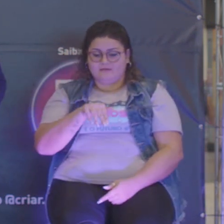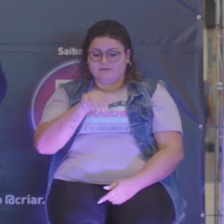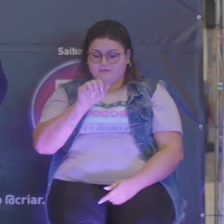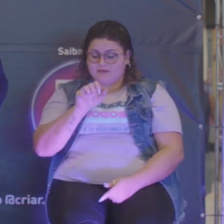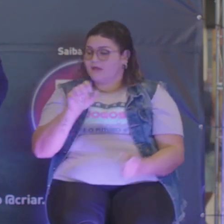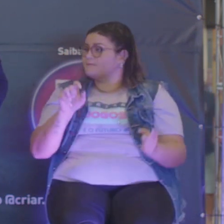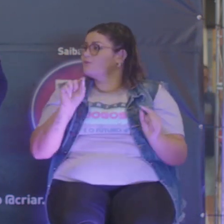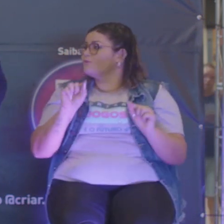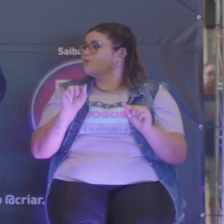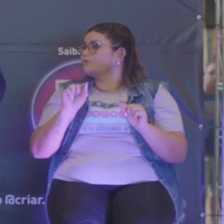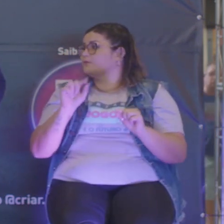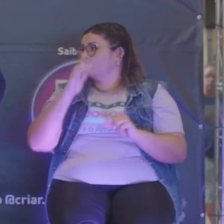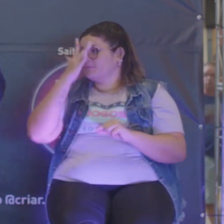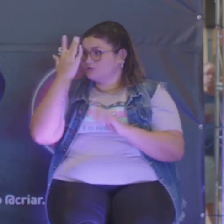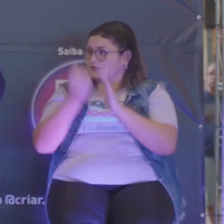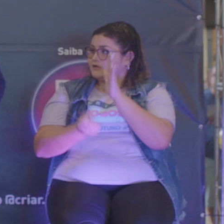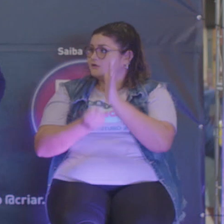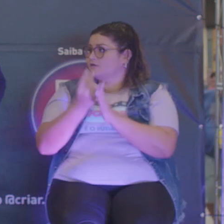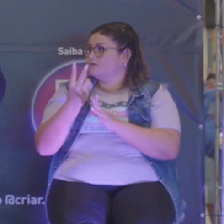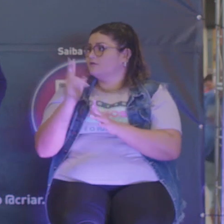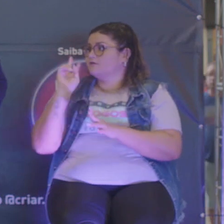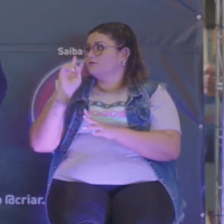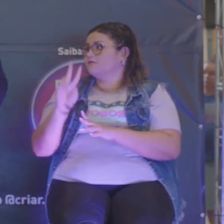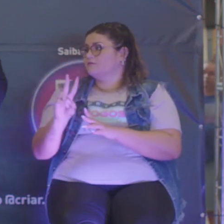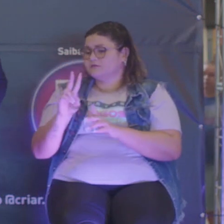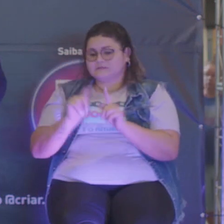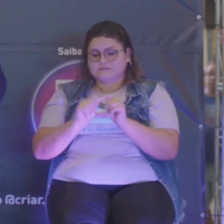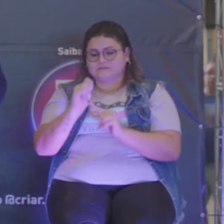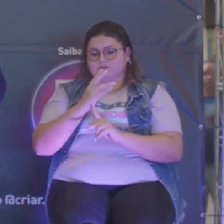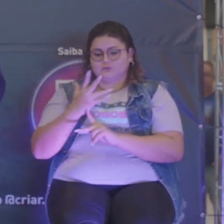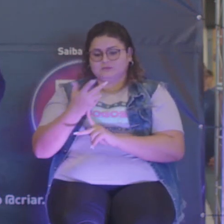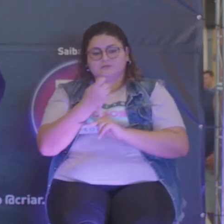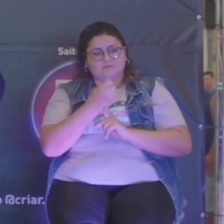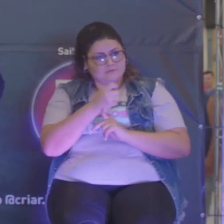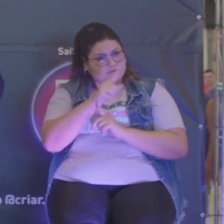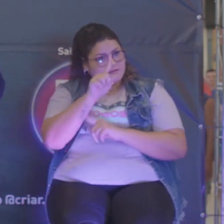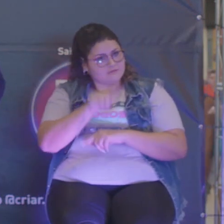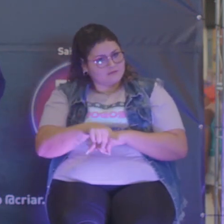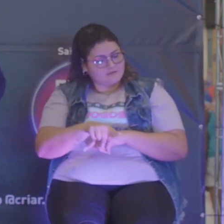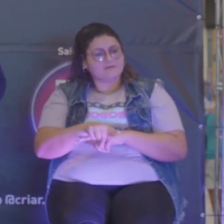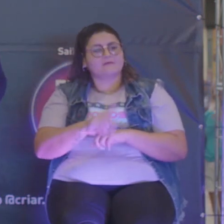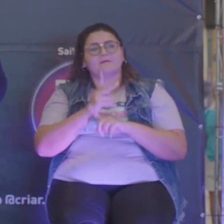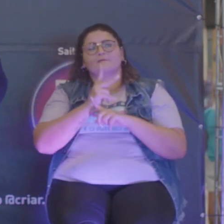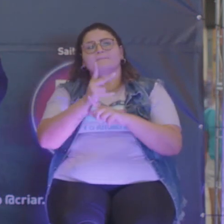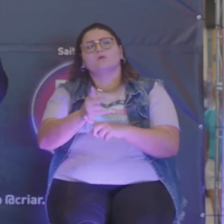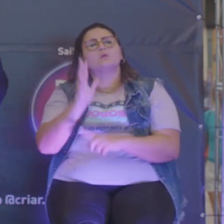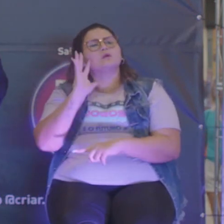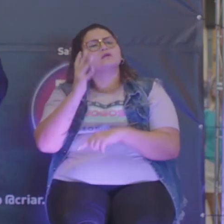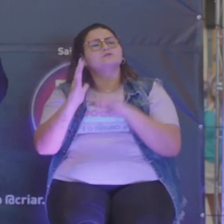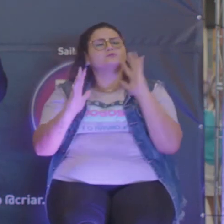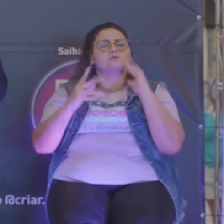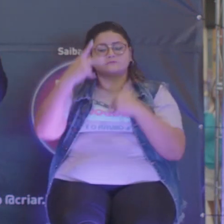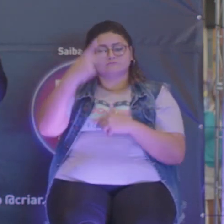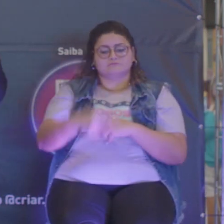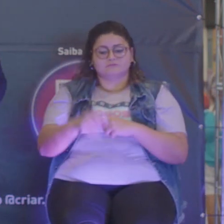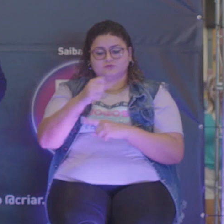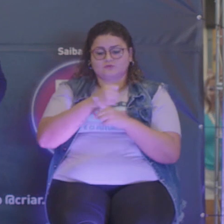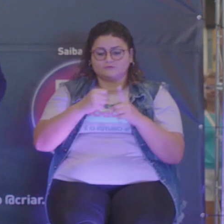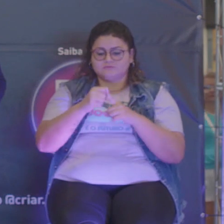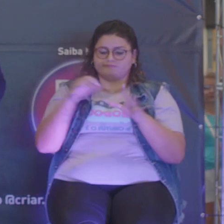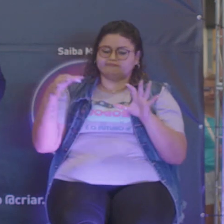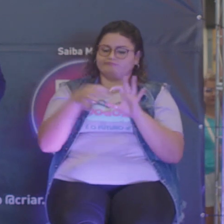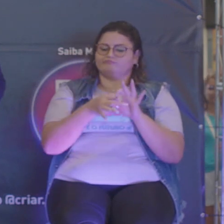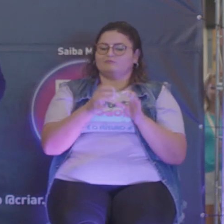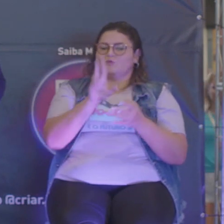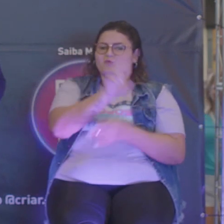aqui atrás, a galera está fazendo com um olhar de sustentabilidade. Então, buscar soluções para a nossa sociedade através dos games,